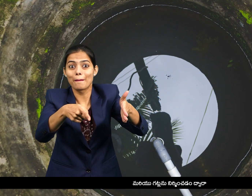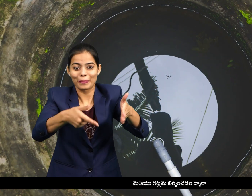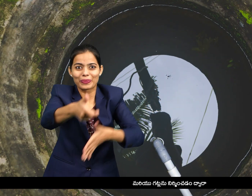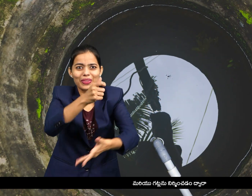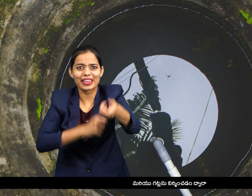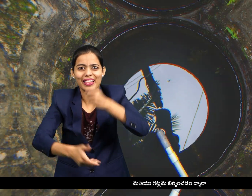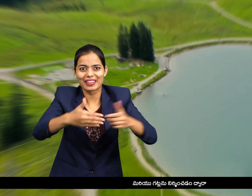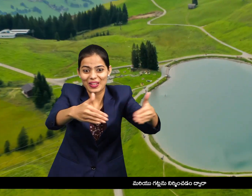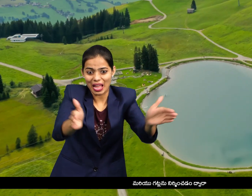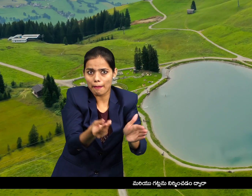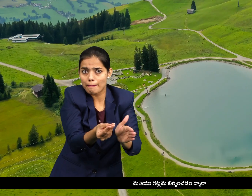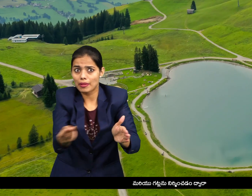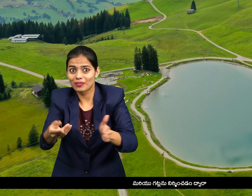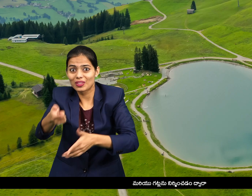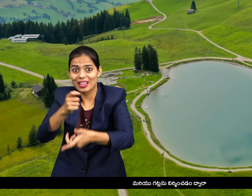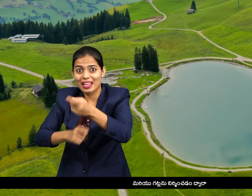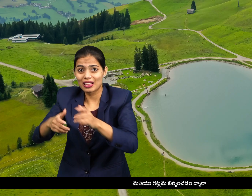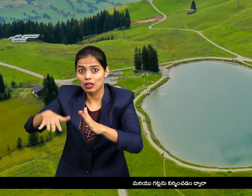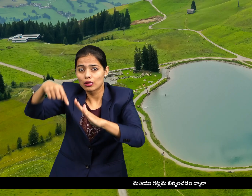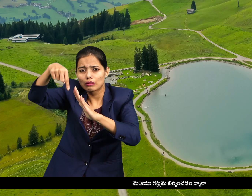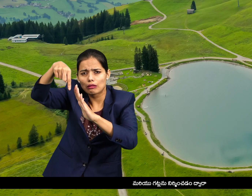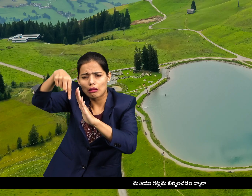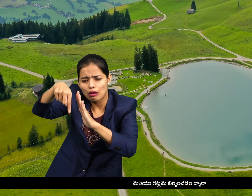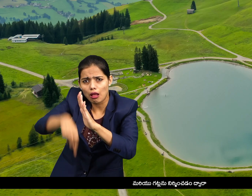మరియు గట్లను నిర్మించడం ద్వారా